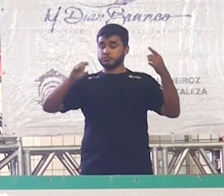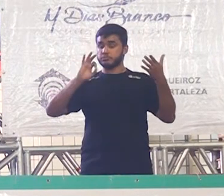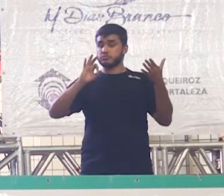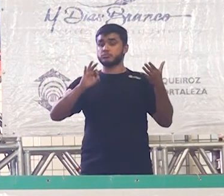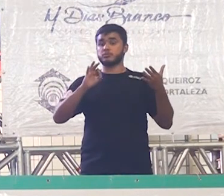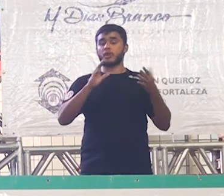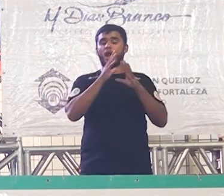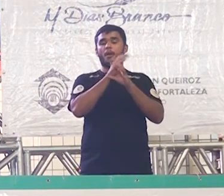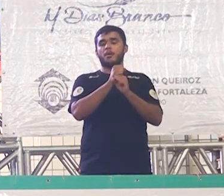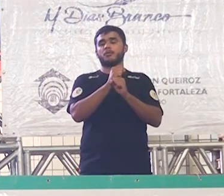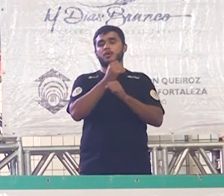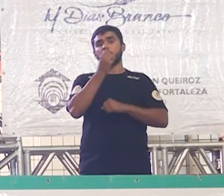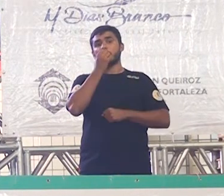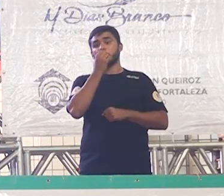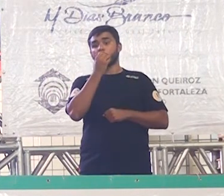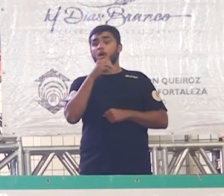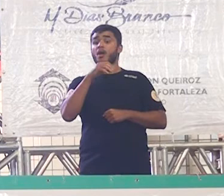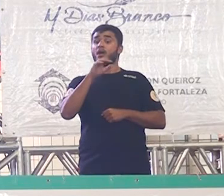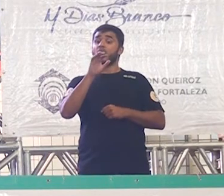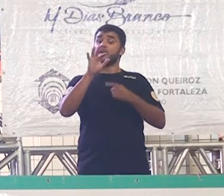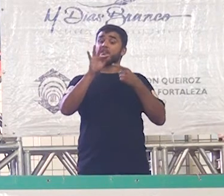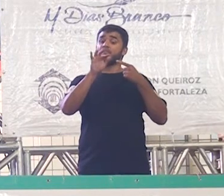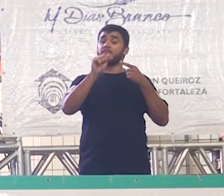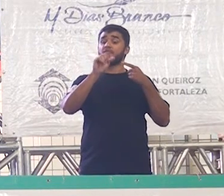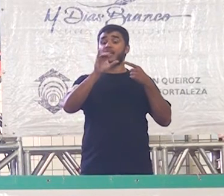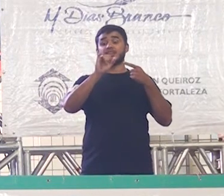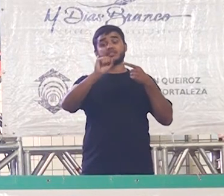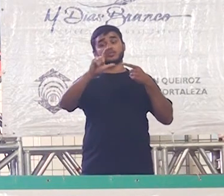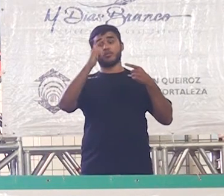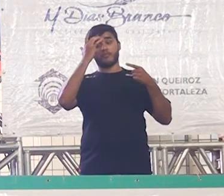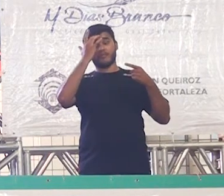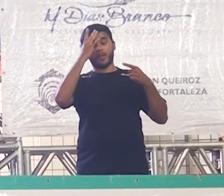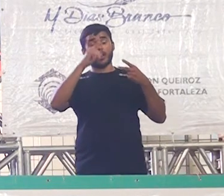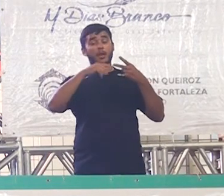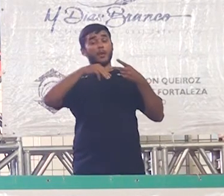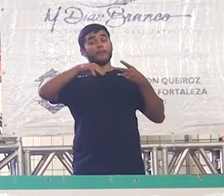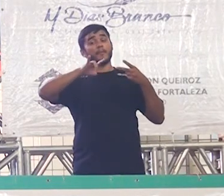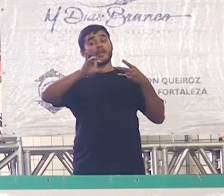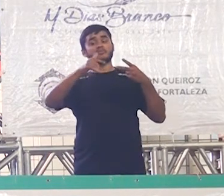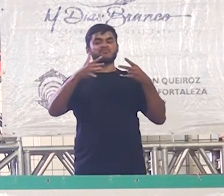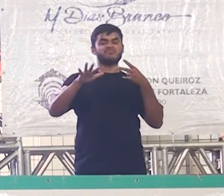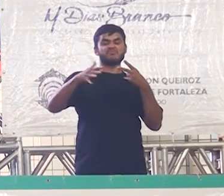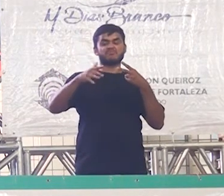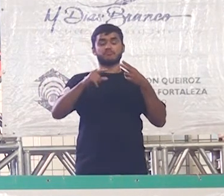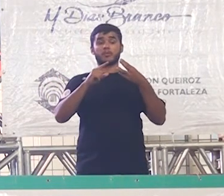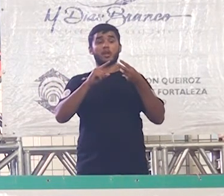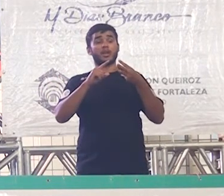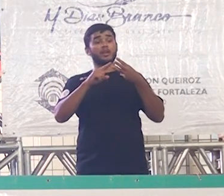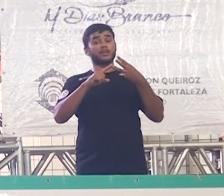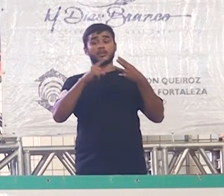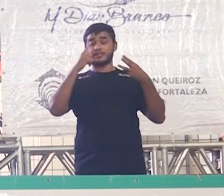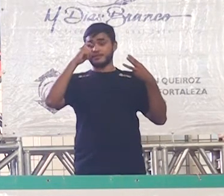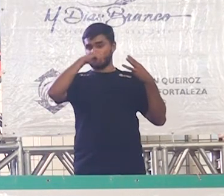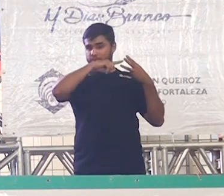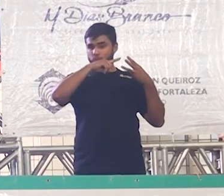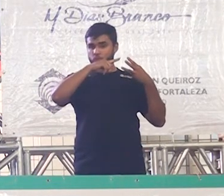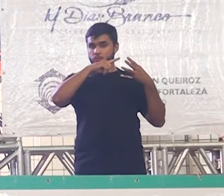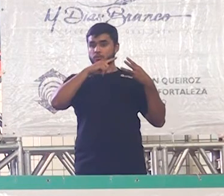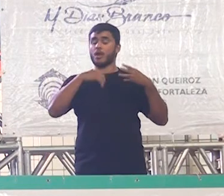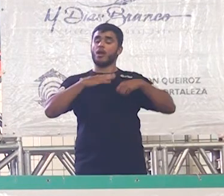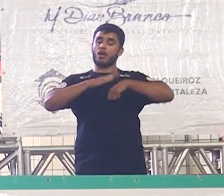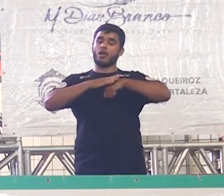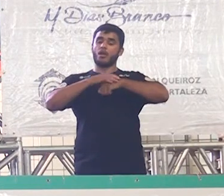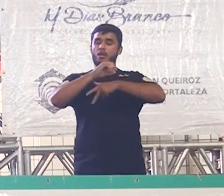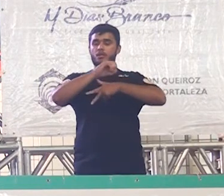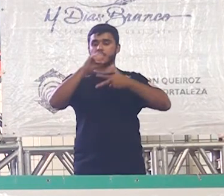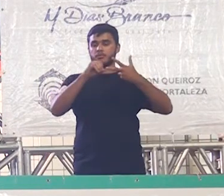como média ou difícil, quando você tem menos de 30% acertando. No caso aí, essa primeira questão que a gente está trabalhando, ela está funcionando como uma